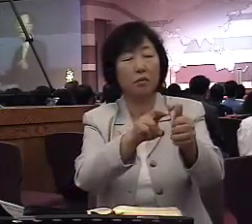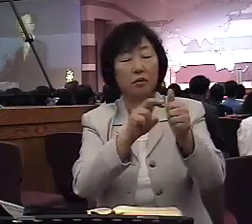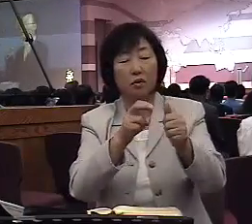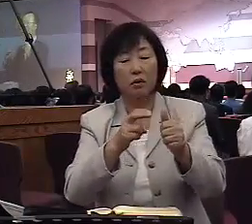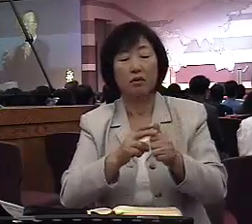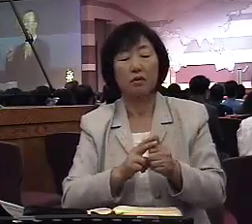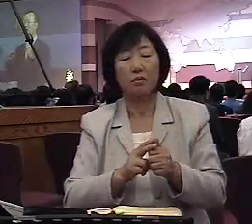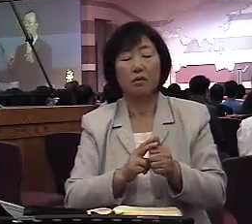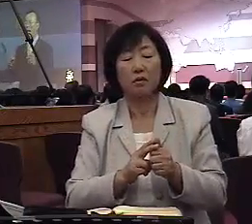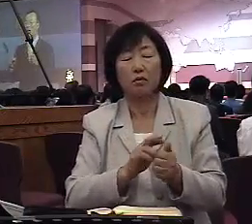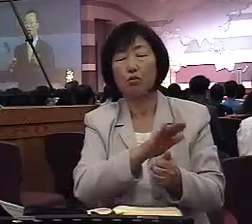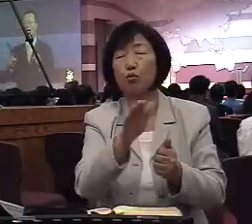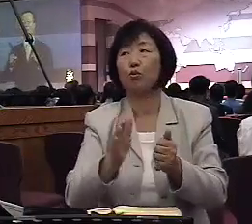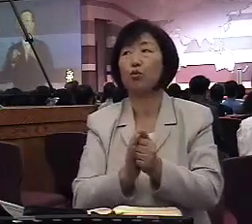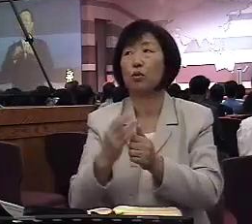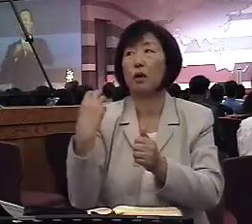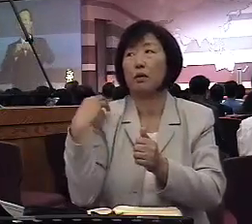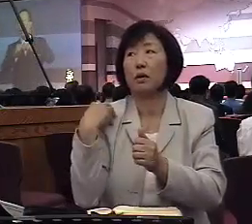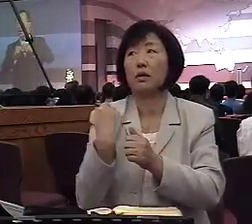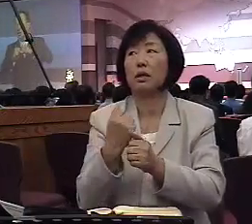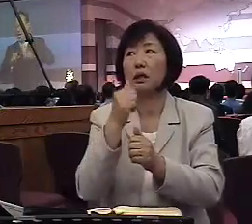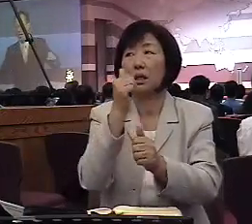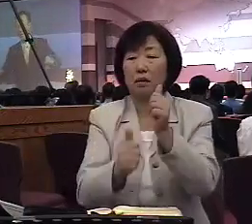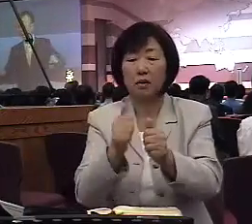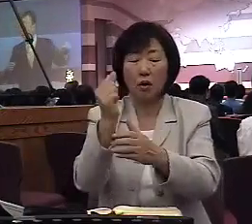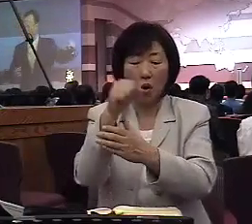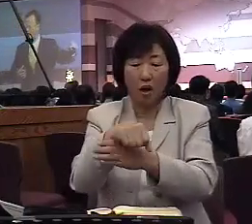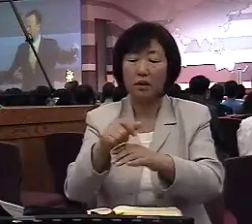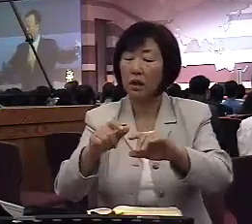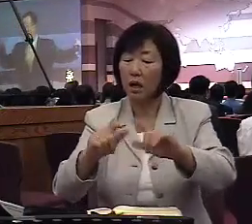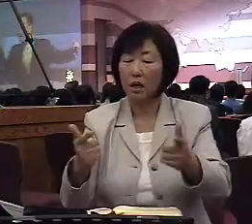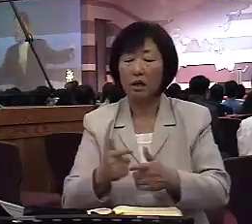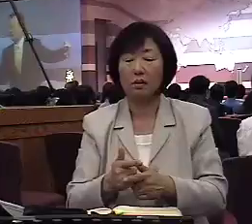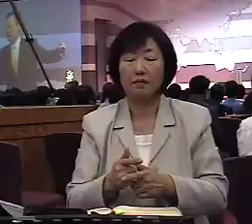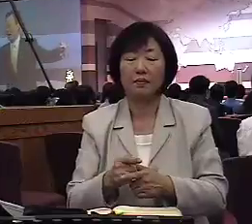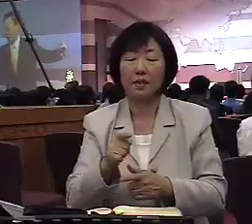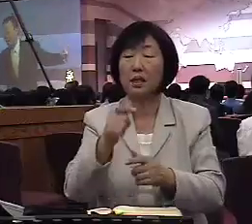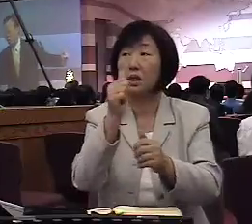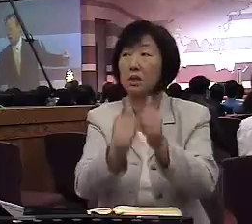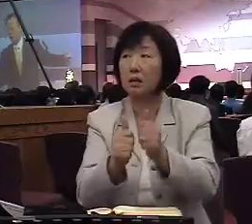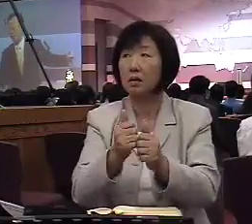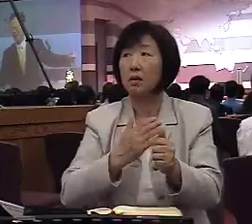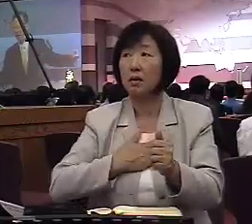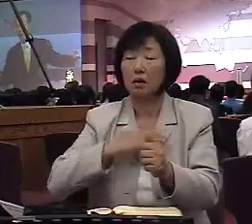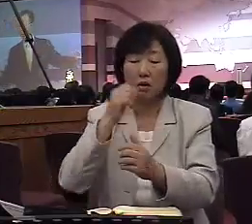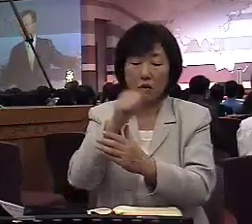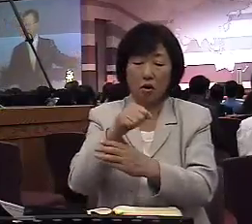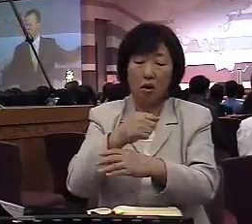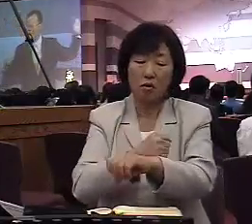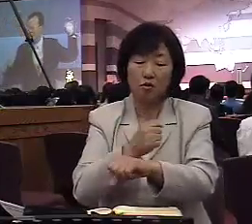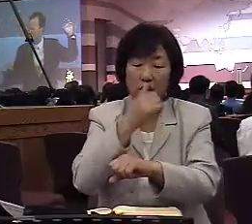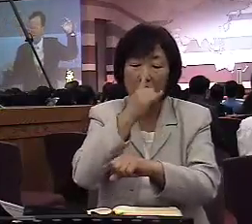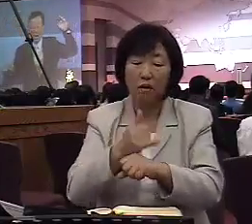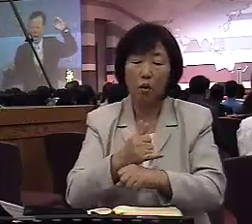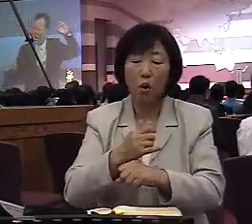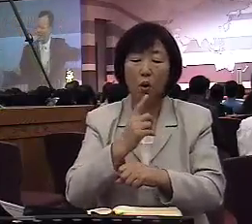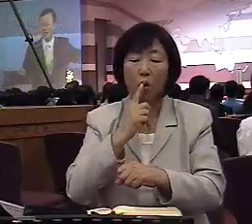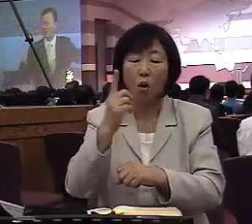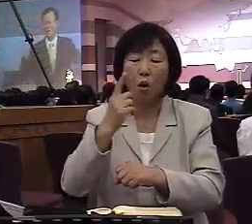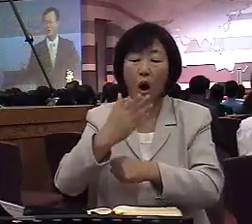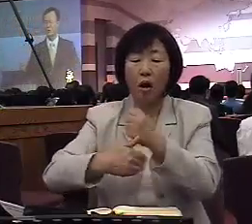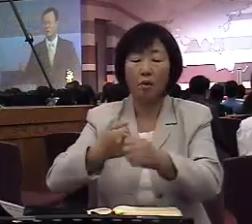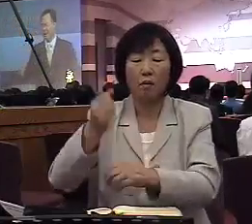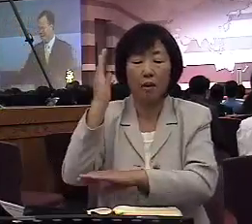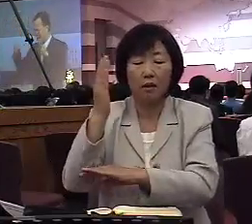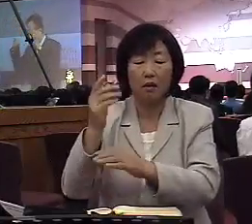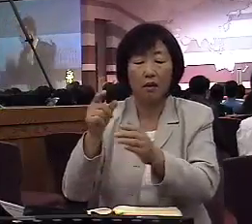때문에 우리가 감당하지 못하는 시험은 허락지 아니하신다. 그렇다면 이 시험도 내가 허락할 수 있군요. 하나님, 그 말씀을 내가 알기